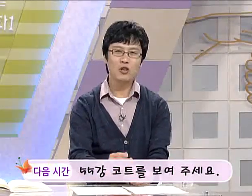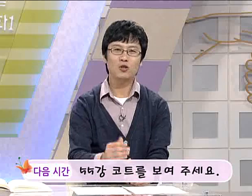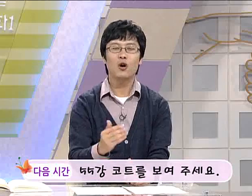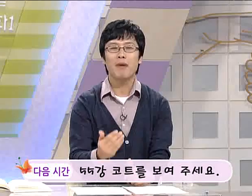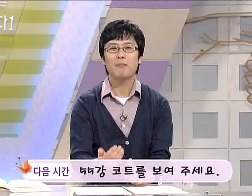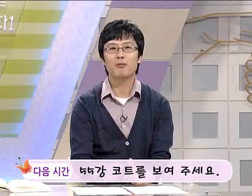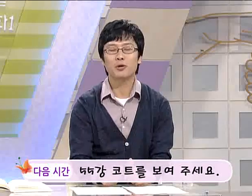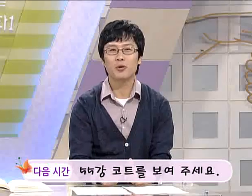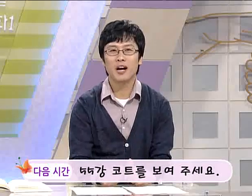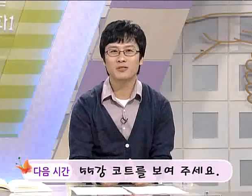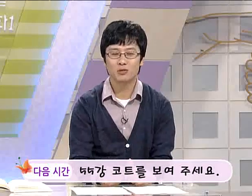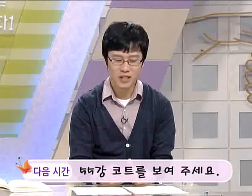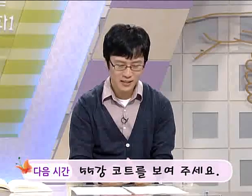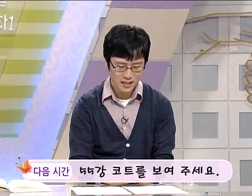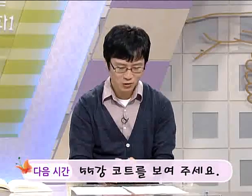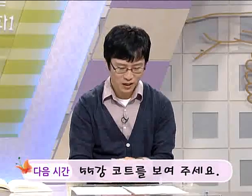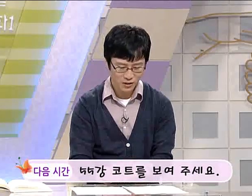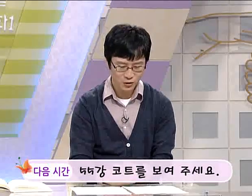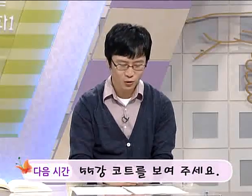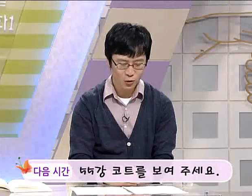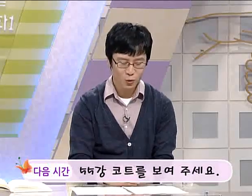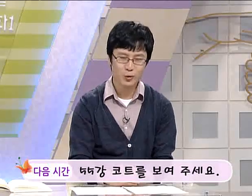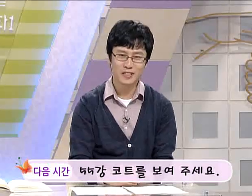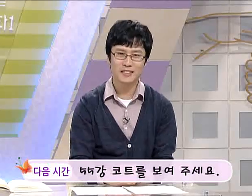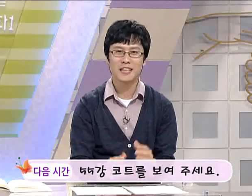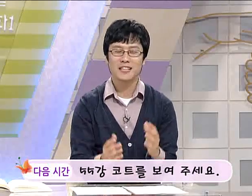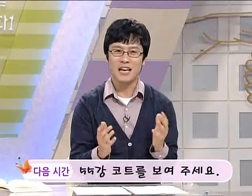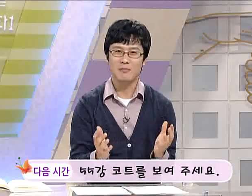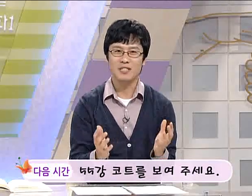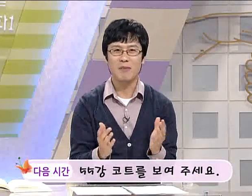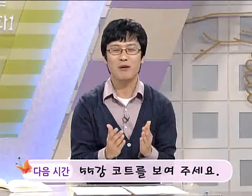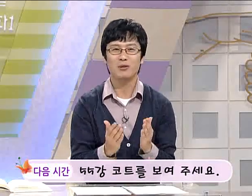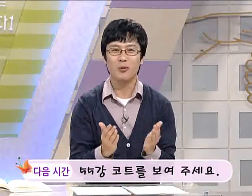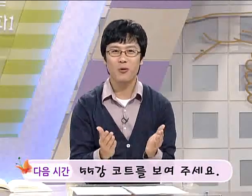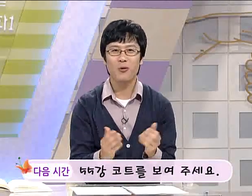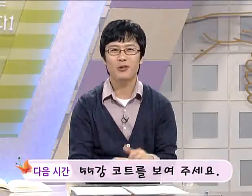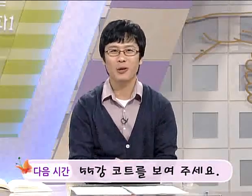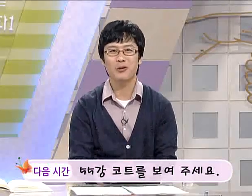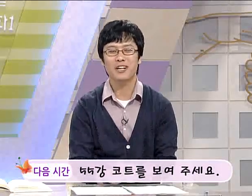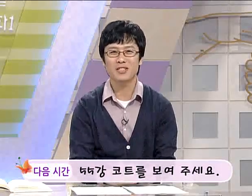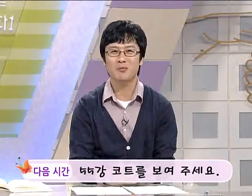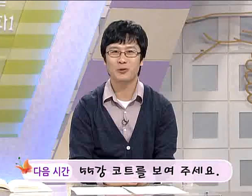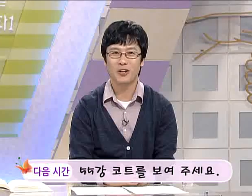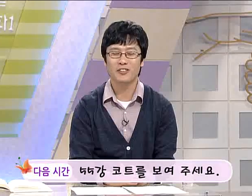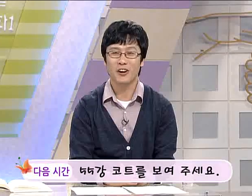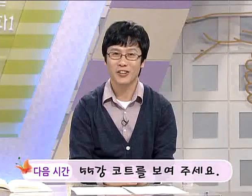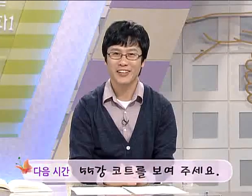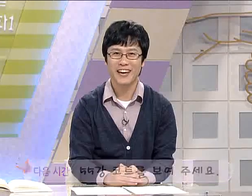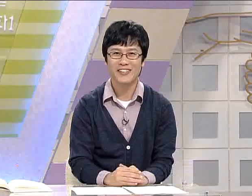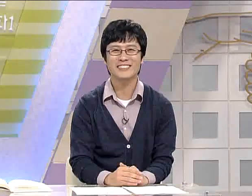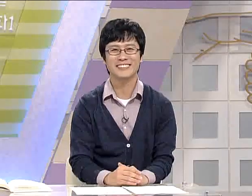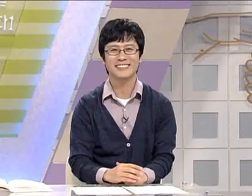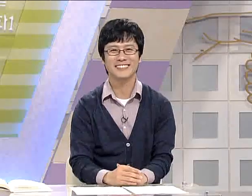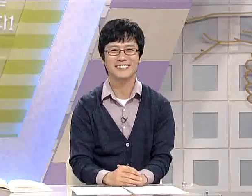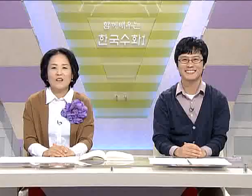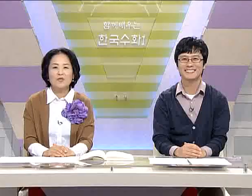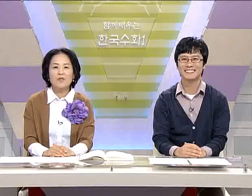하루하루 바쁘게 돌아가는 우리의 일상 중에서도 오늘은 잠시 마음을 놓고 여유를 가져보는 것 어떨까요? 네, 오늘